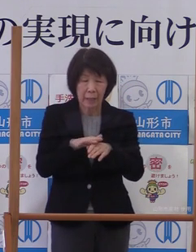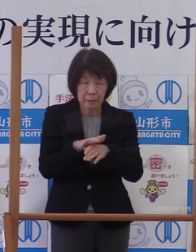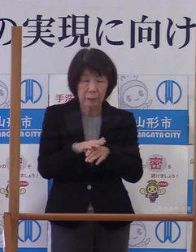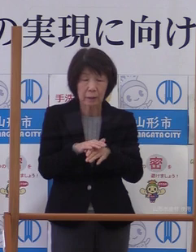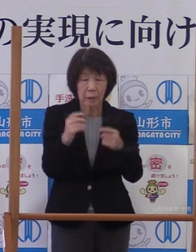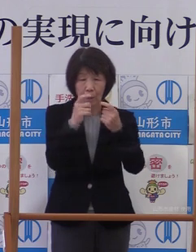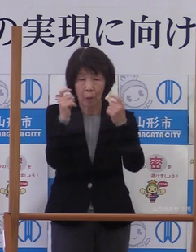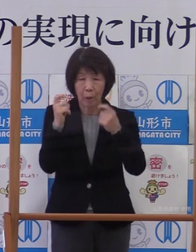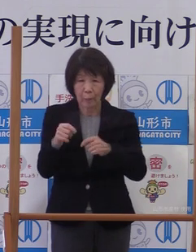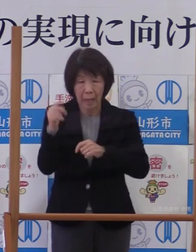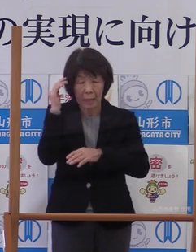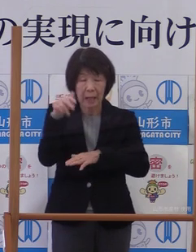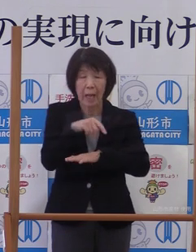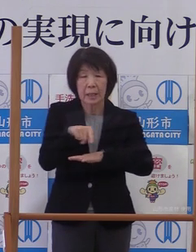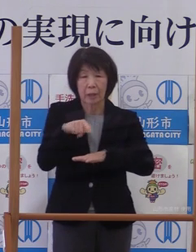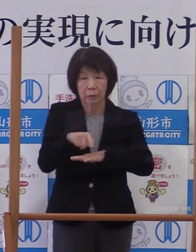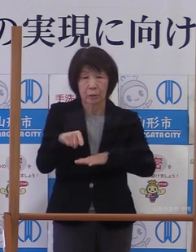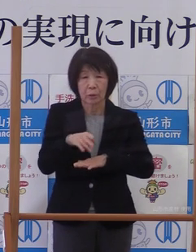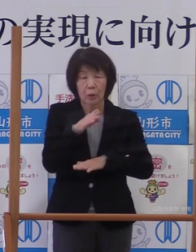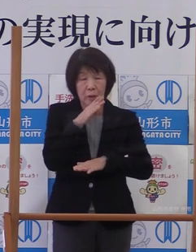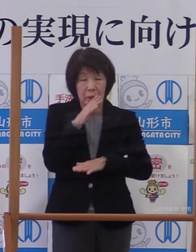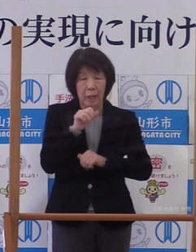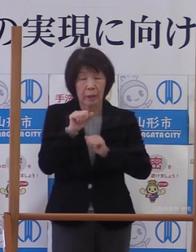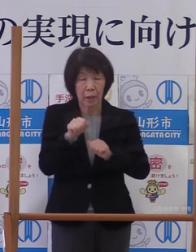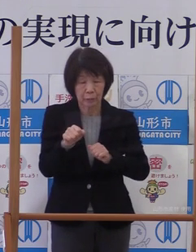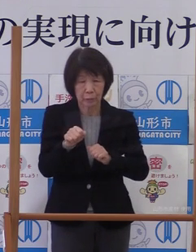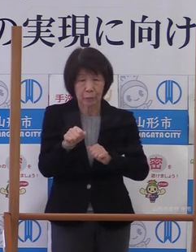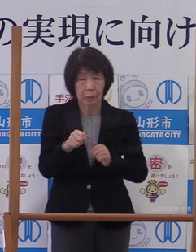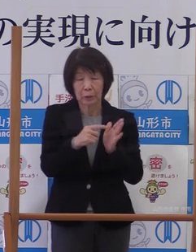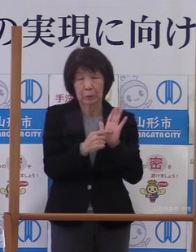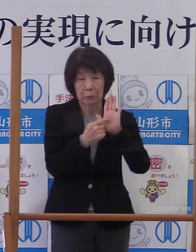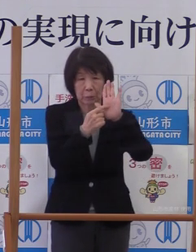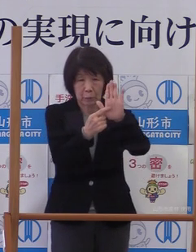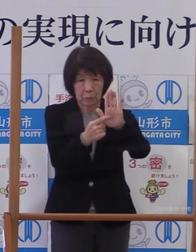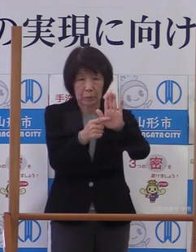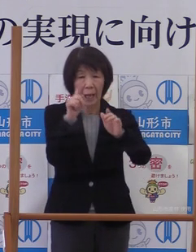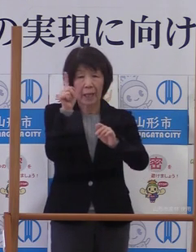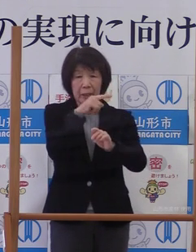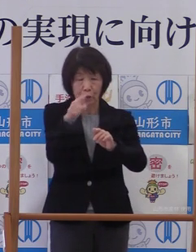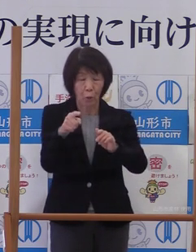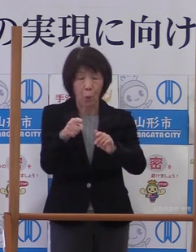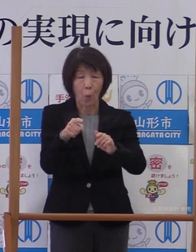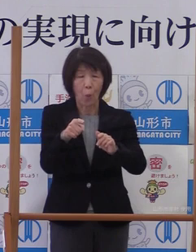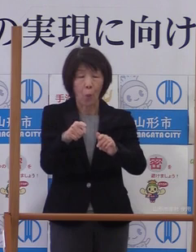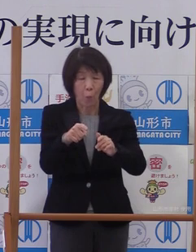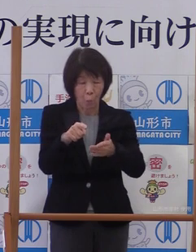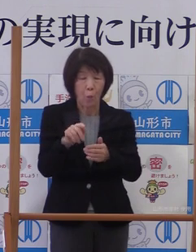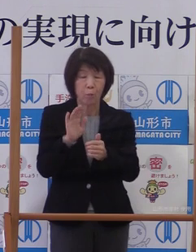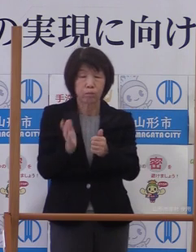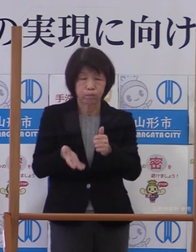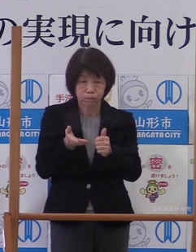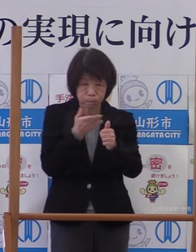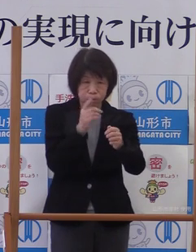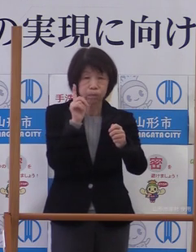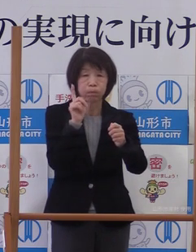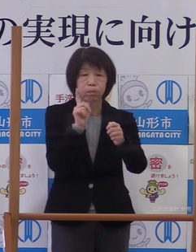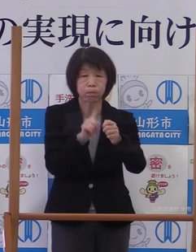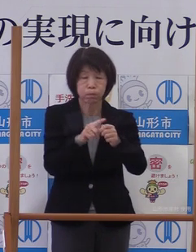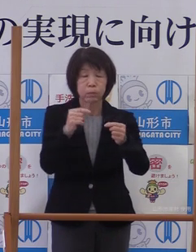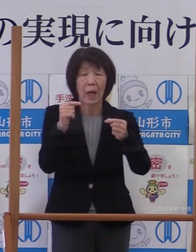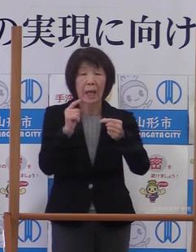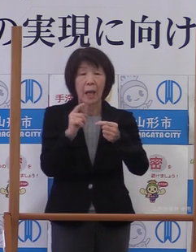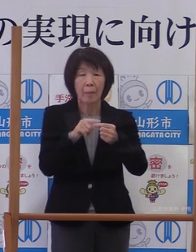策の実証を行うとともに、スマートシティの実現を担う人材を育成する活動を支援するため、山